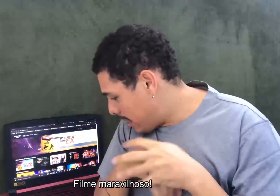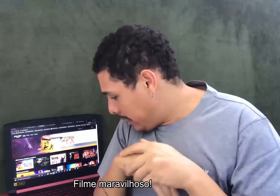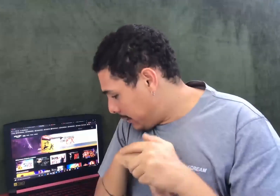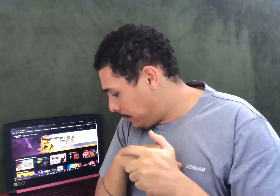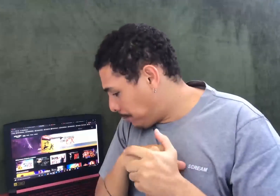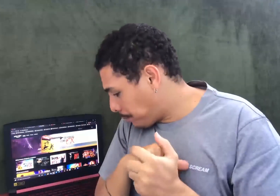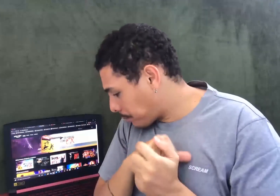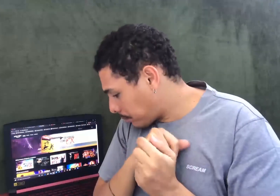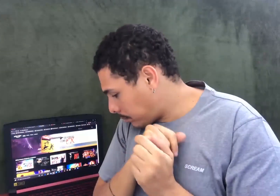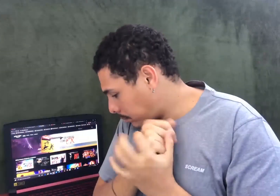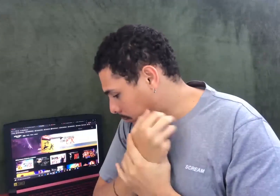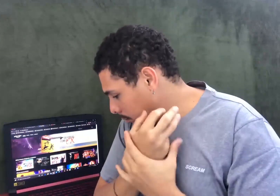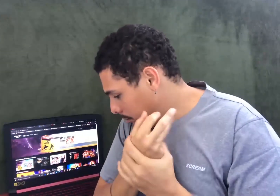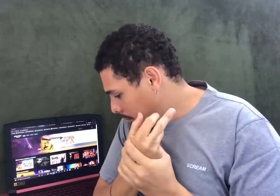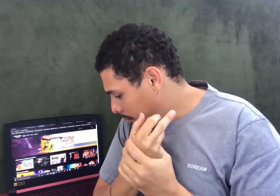Filme maravilhoso.